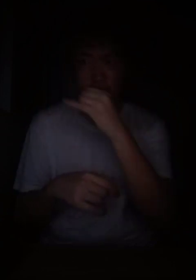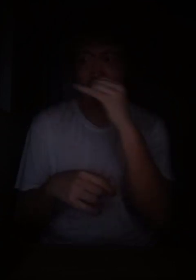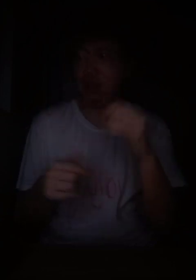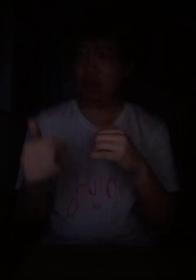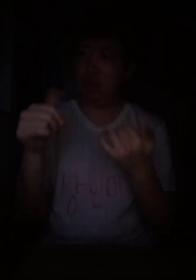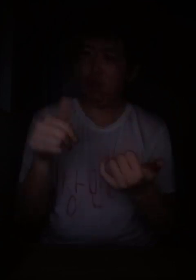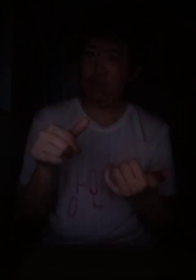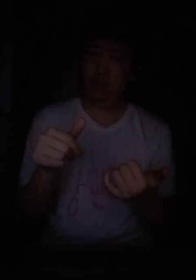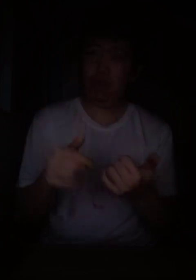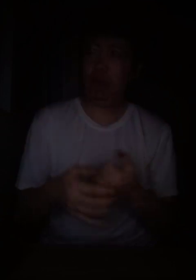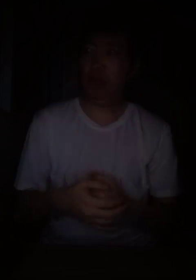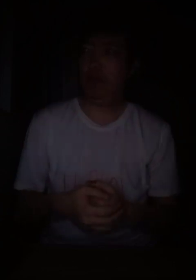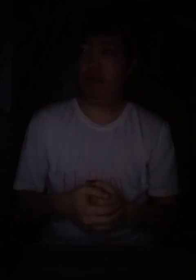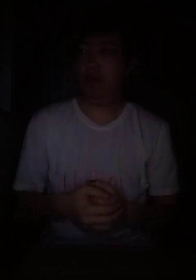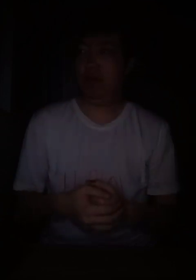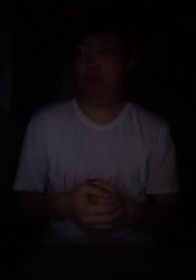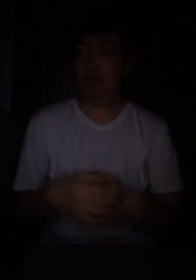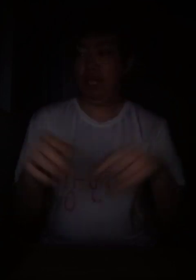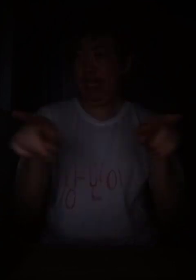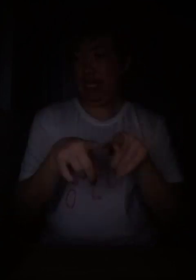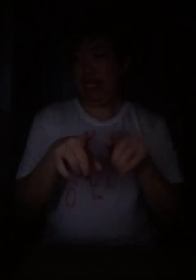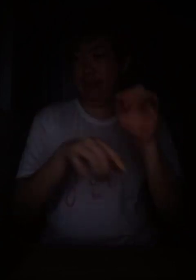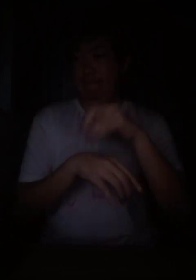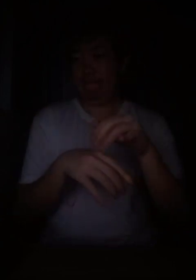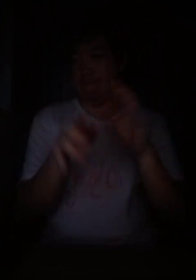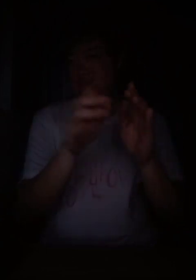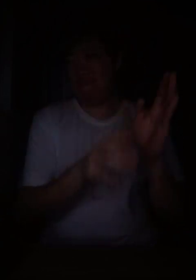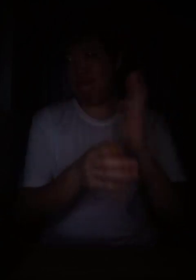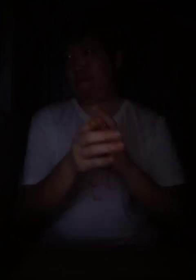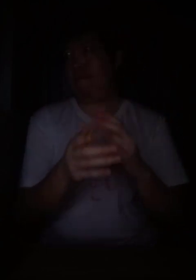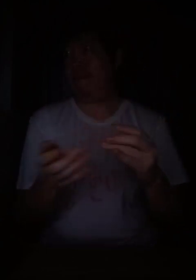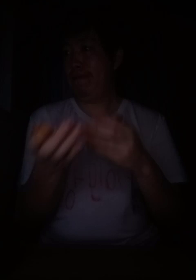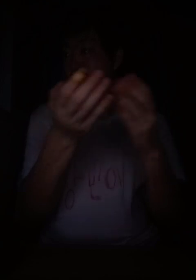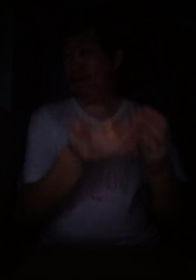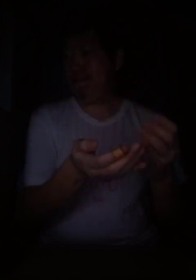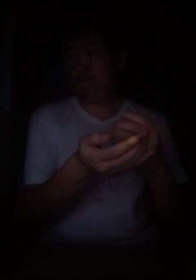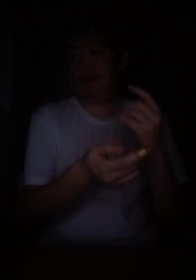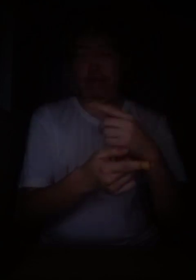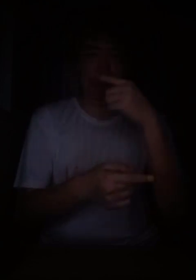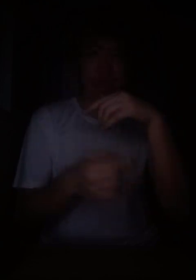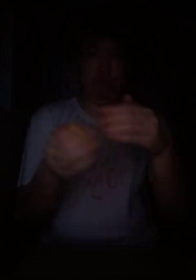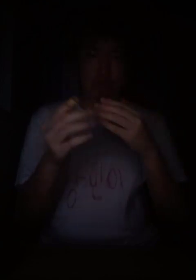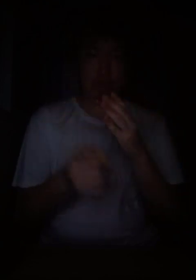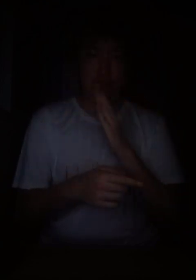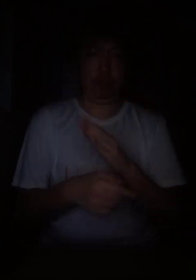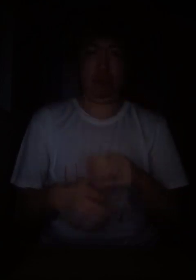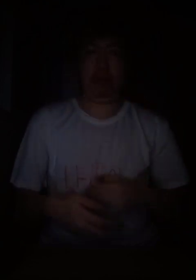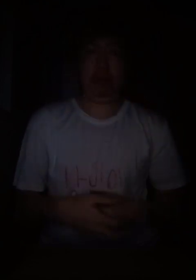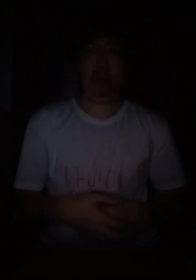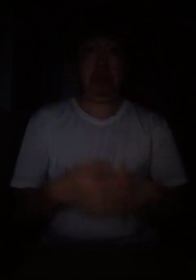숨졌습니다. 함께 있던 60대 여성은 병원으로 이송돼 치료를 받고 있습니다. 비가 많이